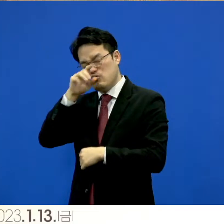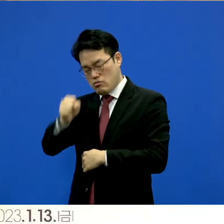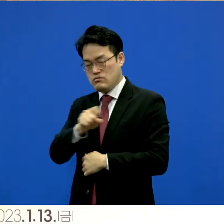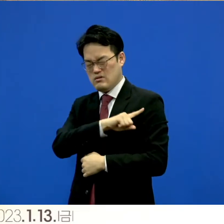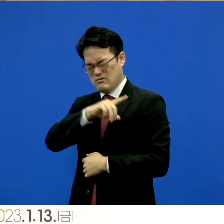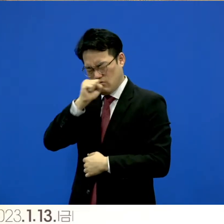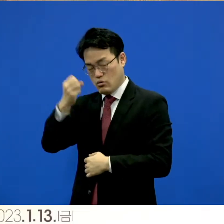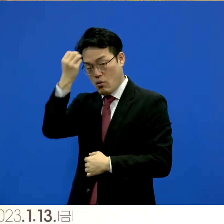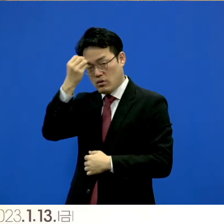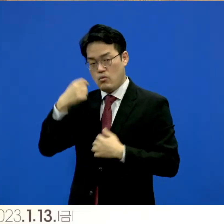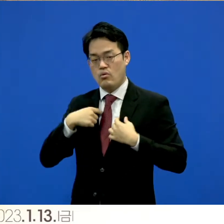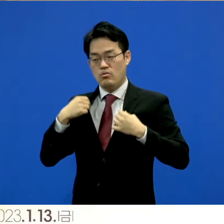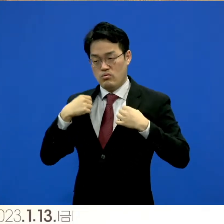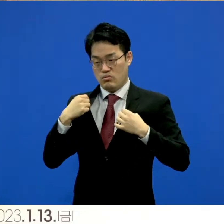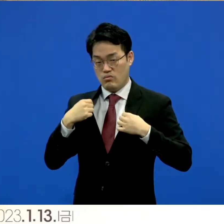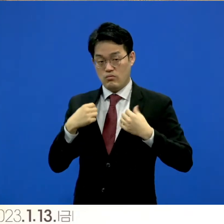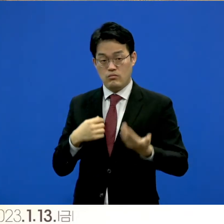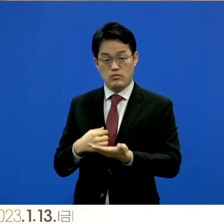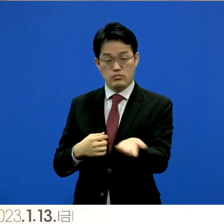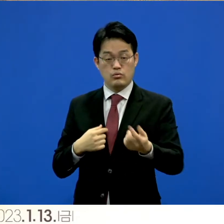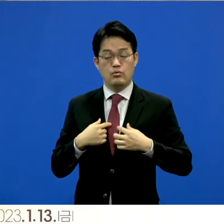옷은 주로 신분을 상징하죠.